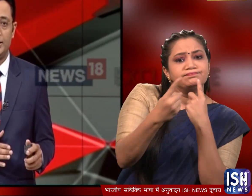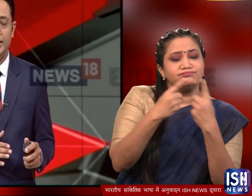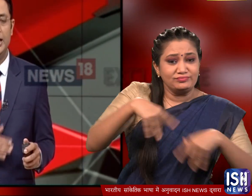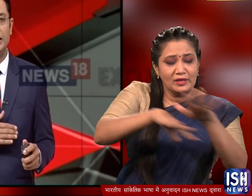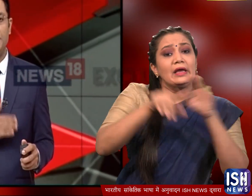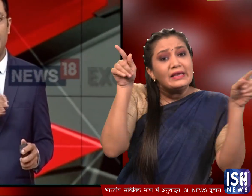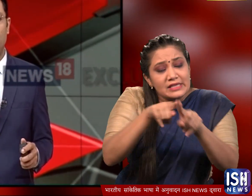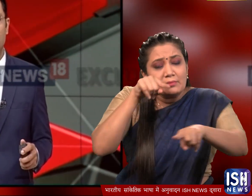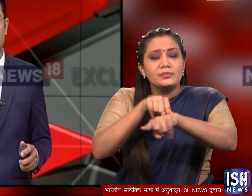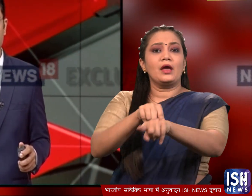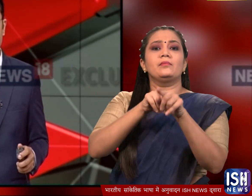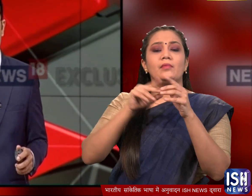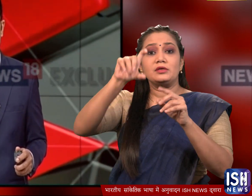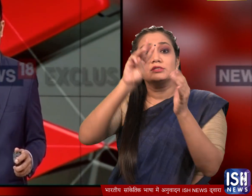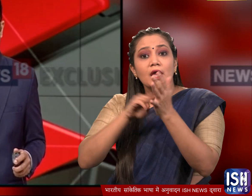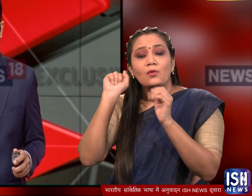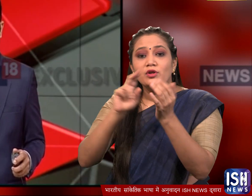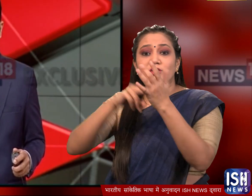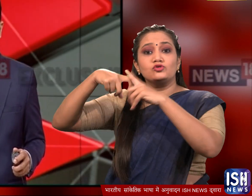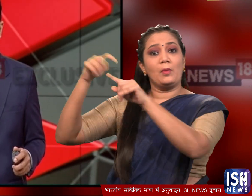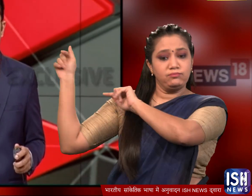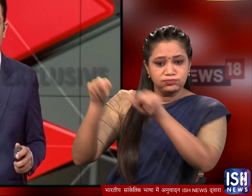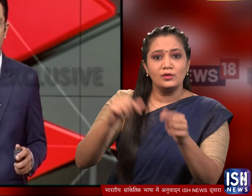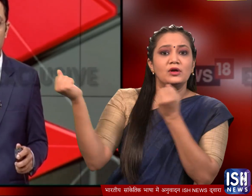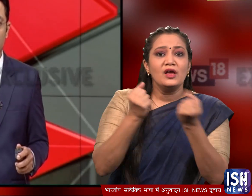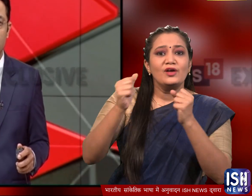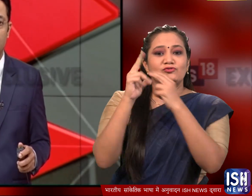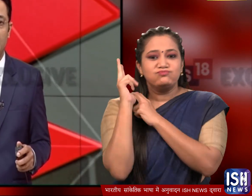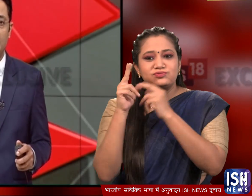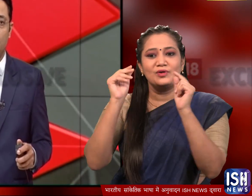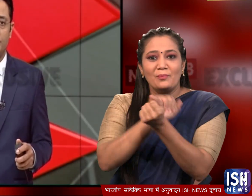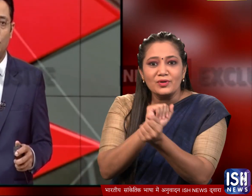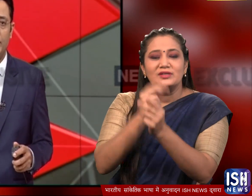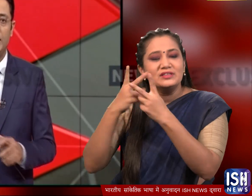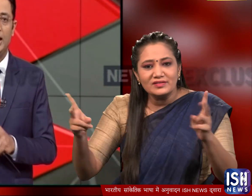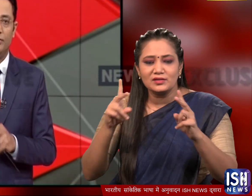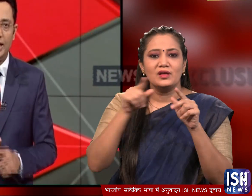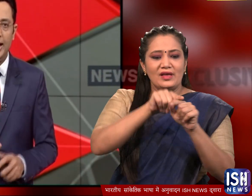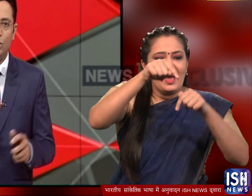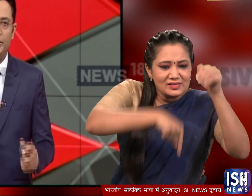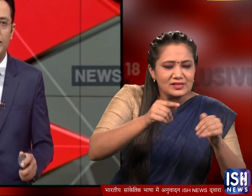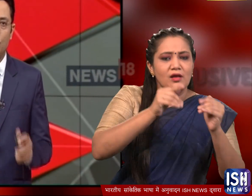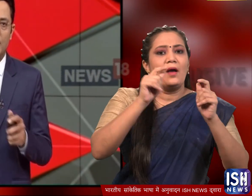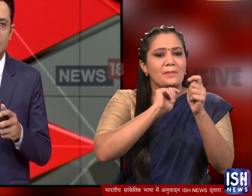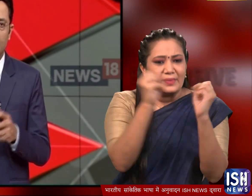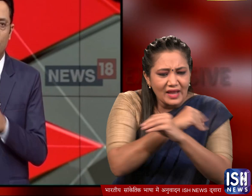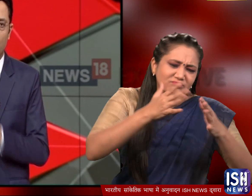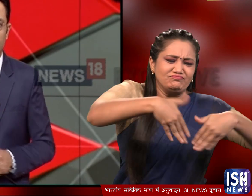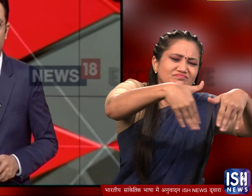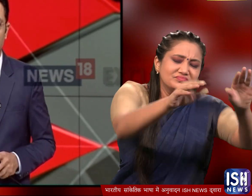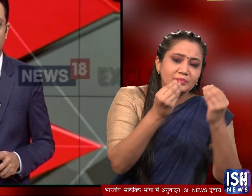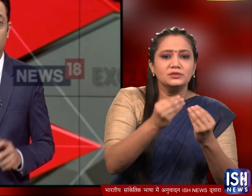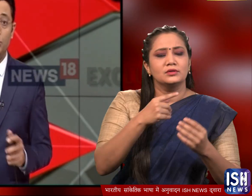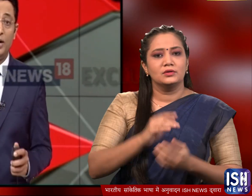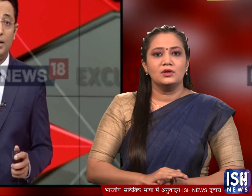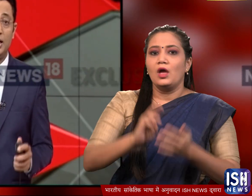बात कर रहे थे, तभी वहां मुख्यमंत्री नीतीश कुमार के आने का वक्त हो गया और सीएम की सुरक्षा में तैनात पुलिस वालों ने विधायक और मीडिया को वहां से हटने को कह